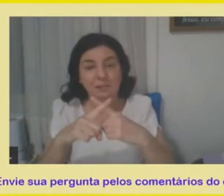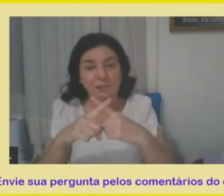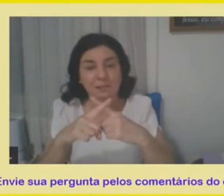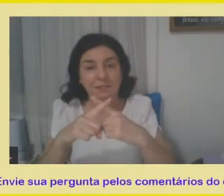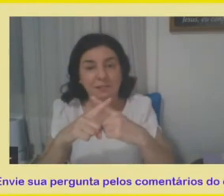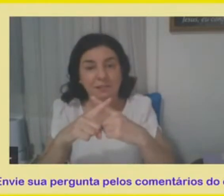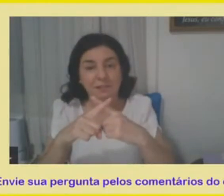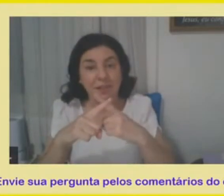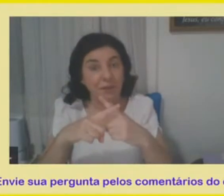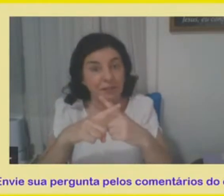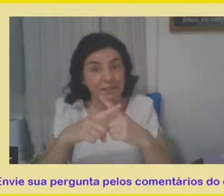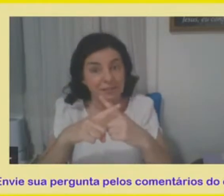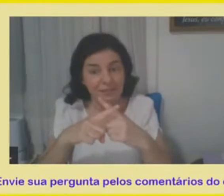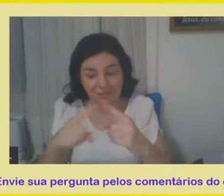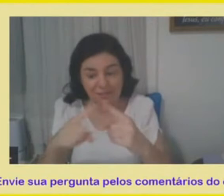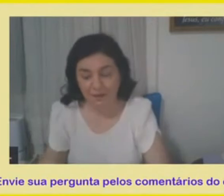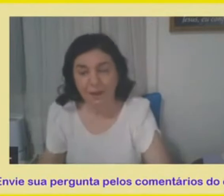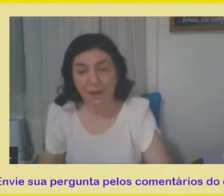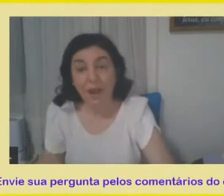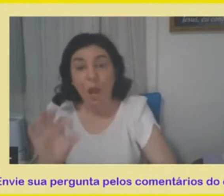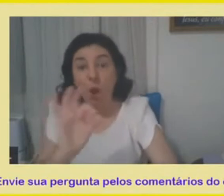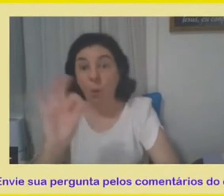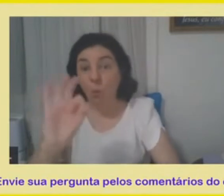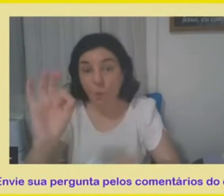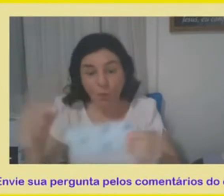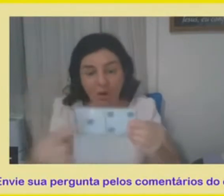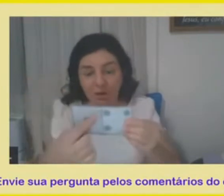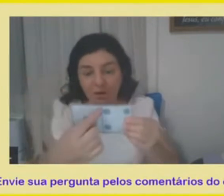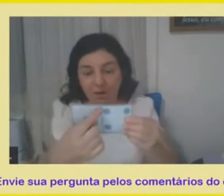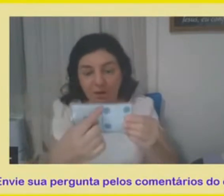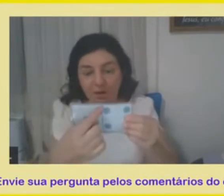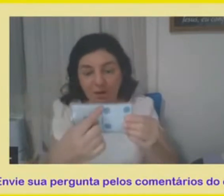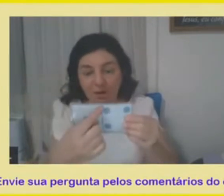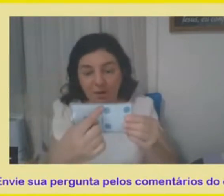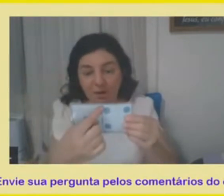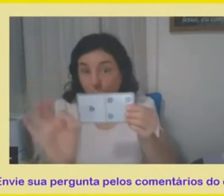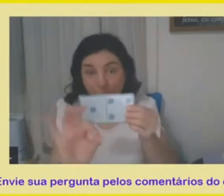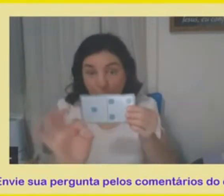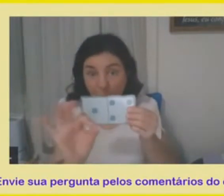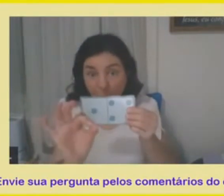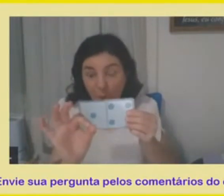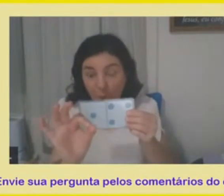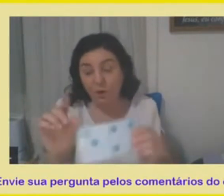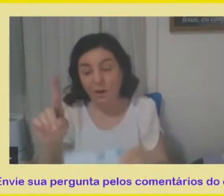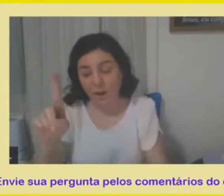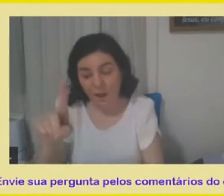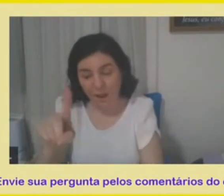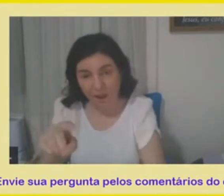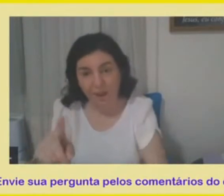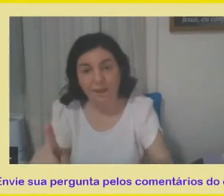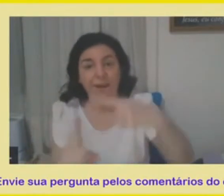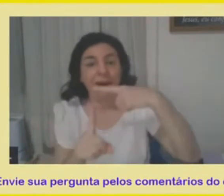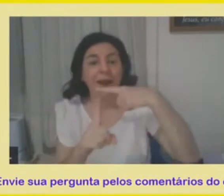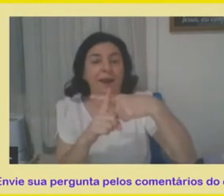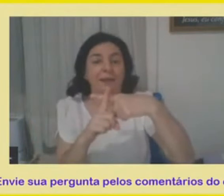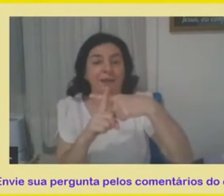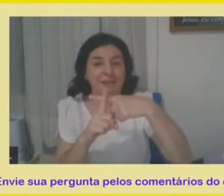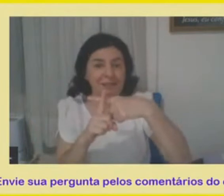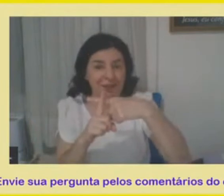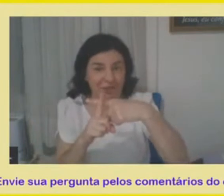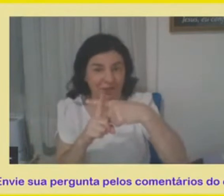se tiver ali pode ser a soma, pode ser a multiplicação. Aqui não tem nada, ó, neste risquinho, não tem